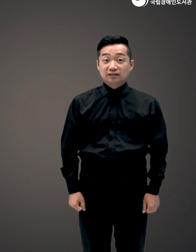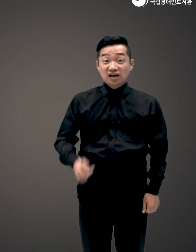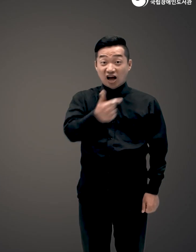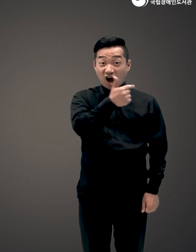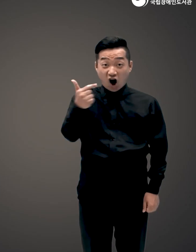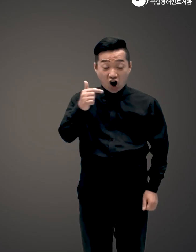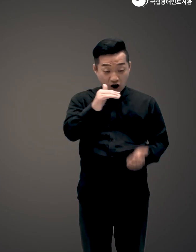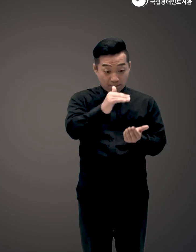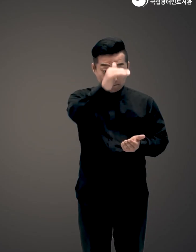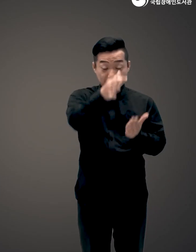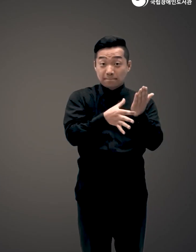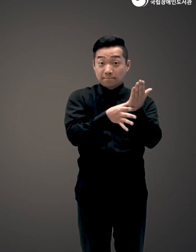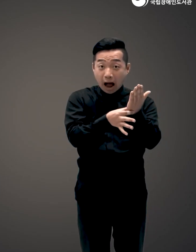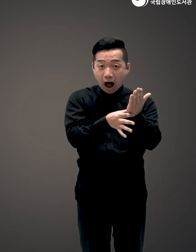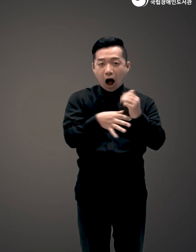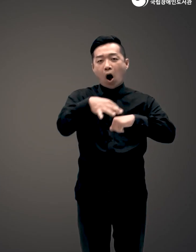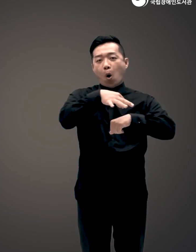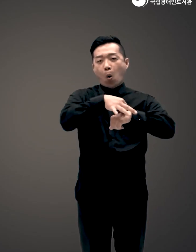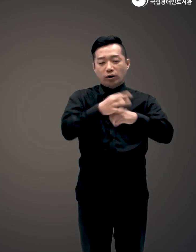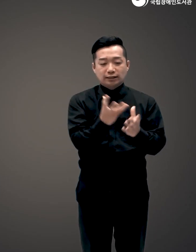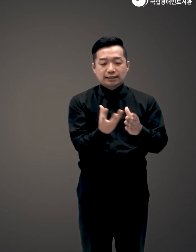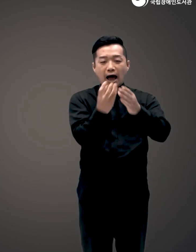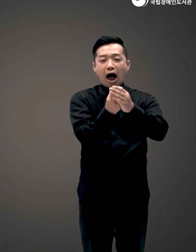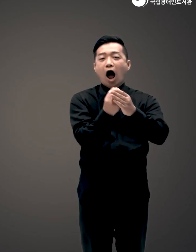다 큰 상추는 고기쌈 싸먹고